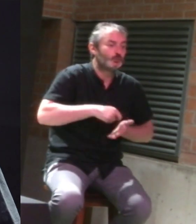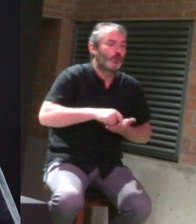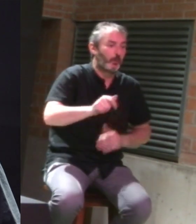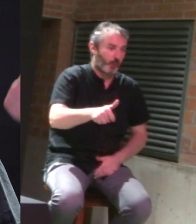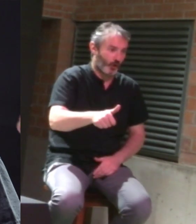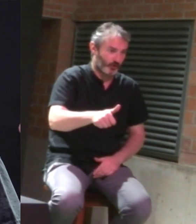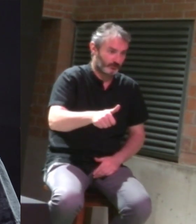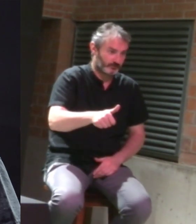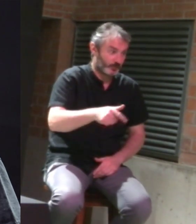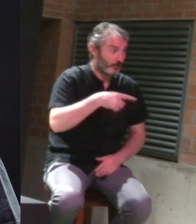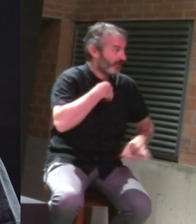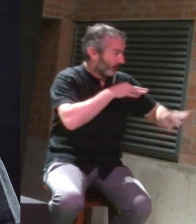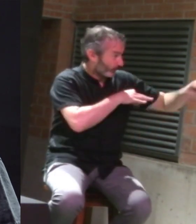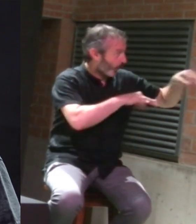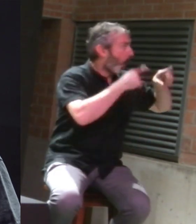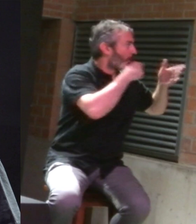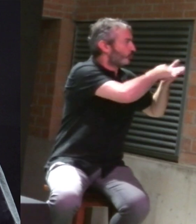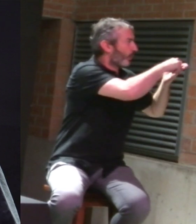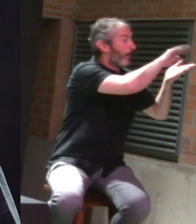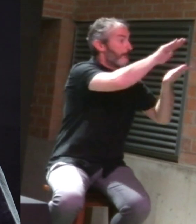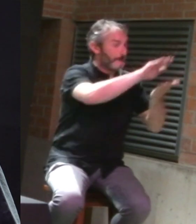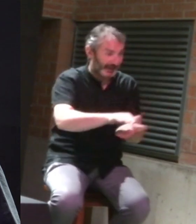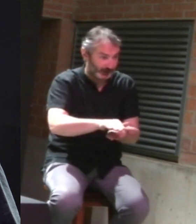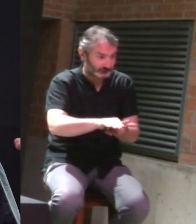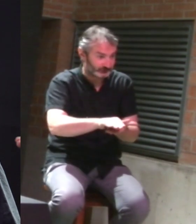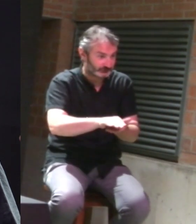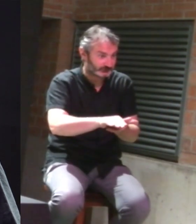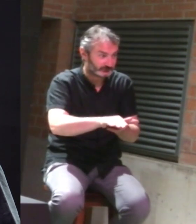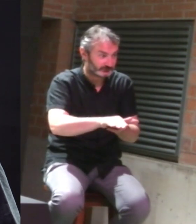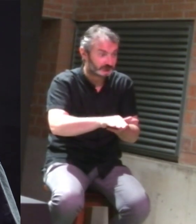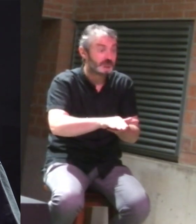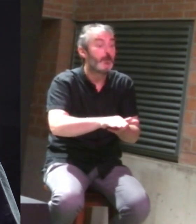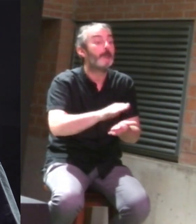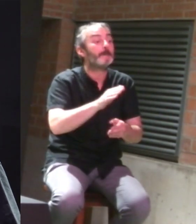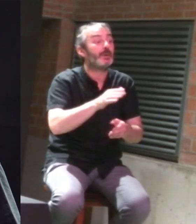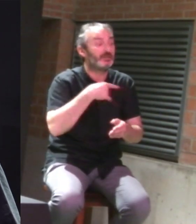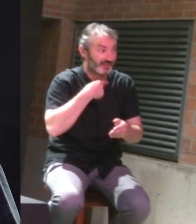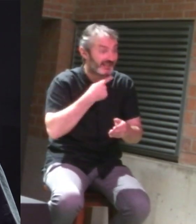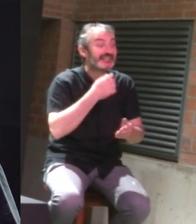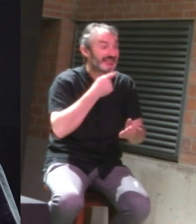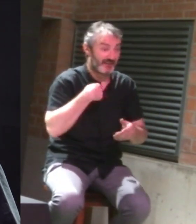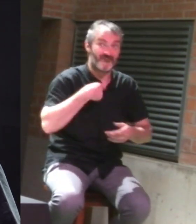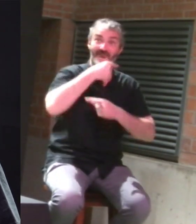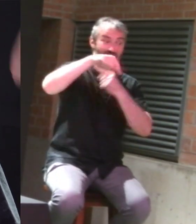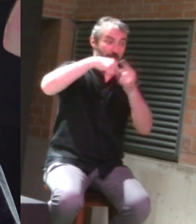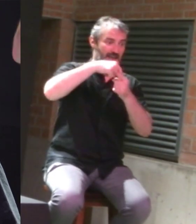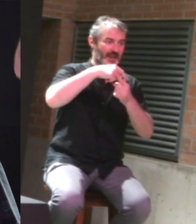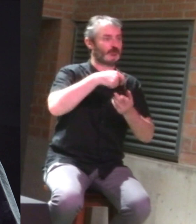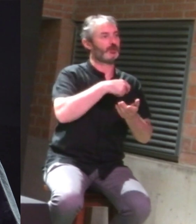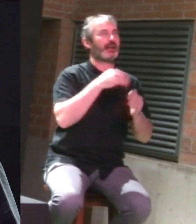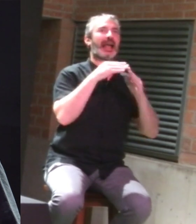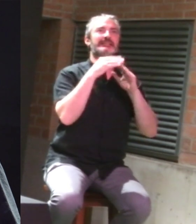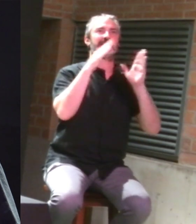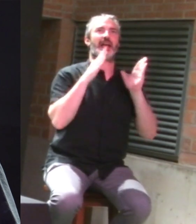Pensemos que esta sustitución del hombre por la mujer comportaba una reducción catastrófica de los ingresos familiares, porque en esta